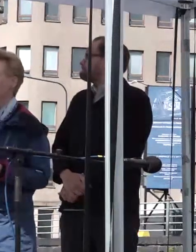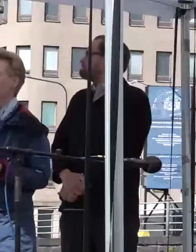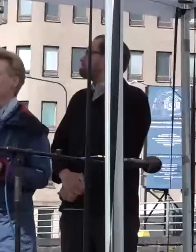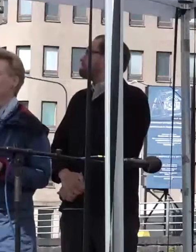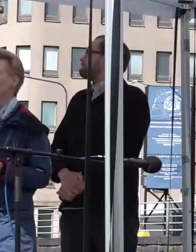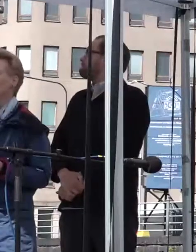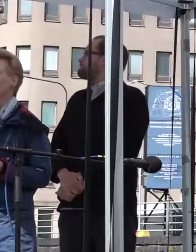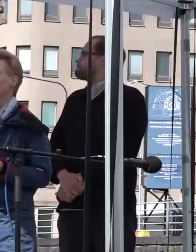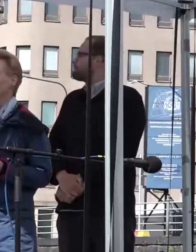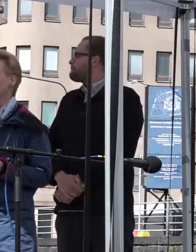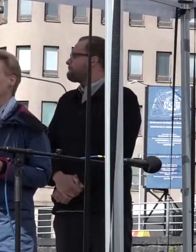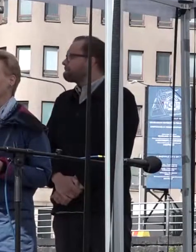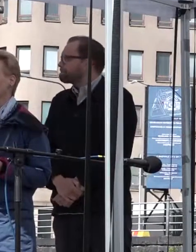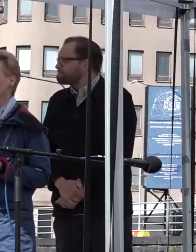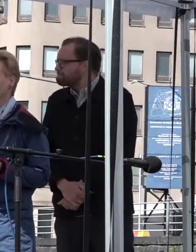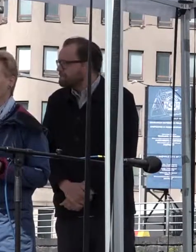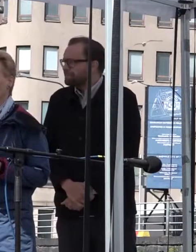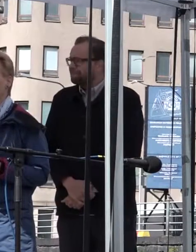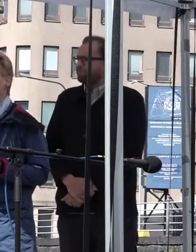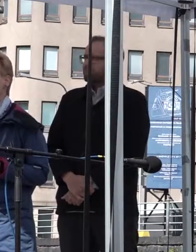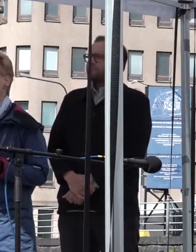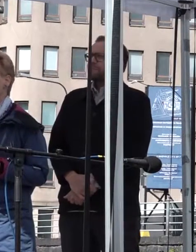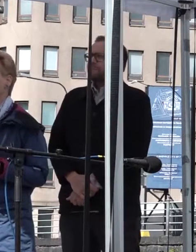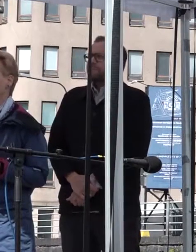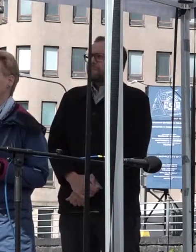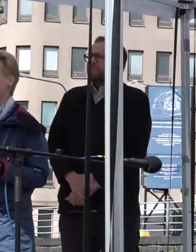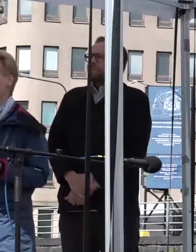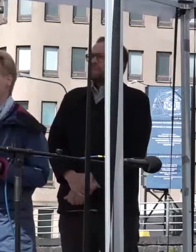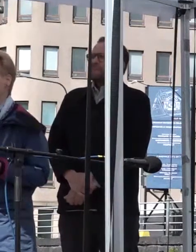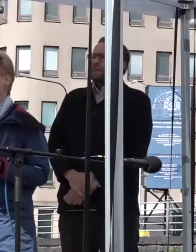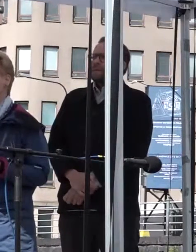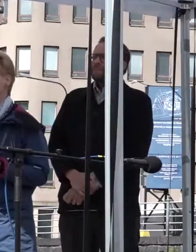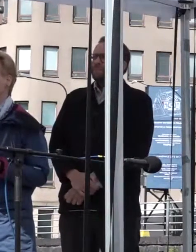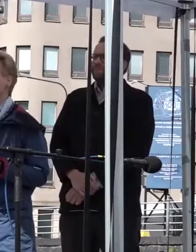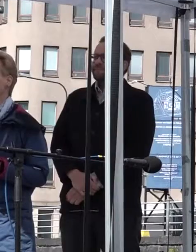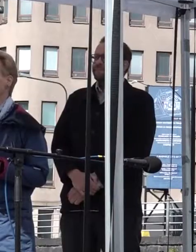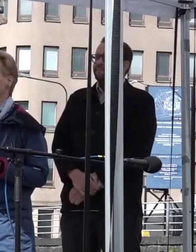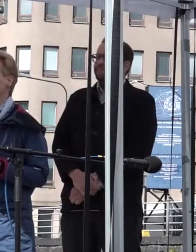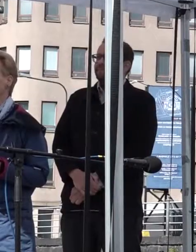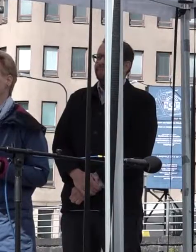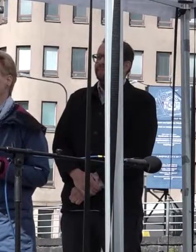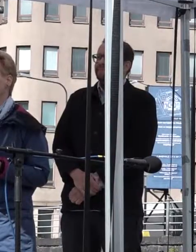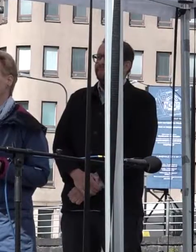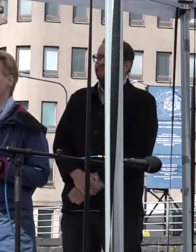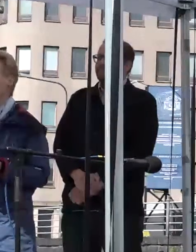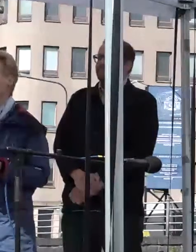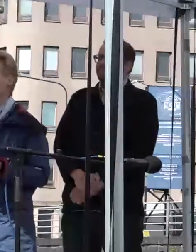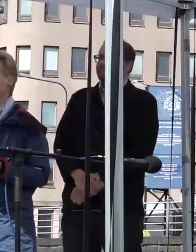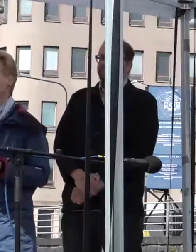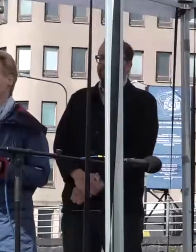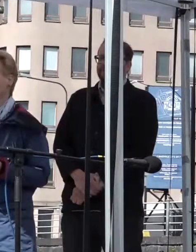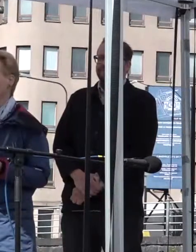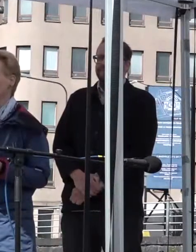tämän voimaantulon myötä, eli meistä tulee sitten tämmöinen koordinaatioelin ja nimenomaan tuonne valtion puolelle, eli meidän